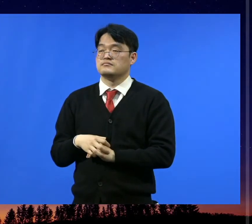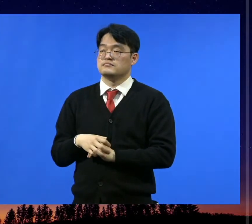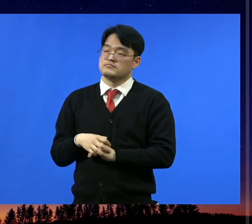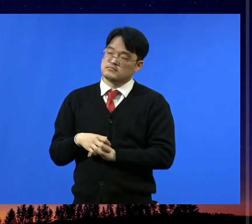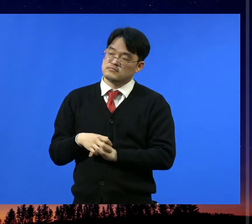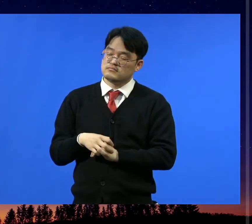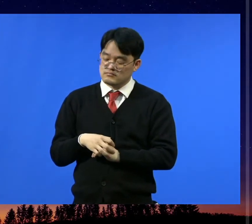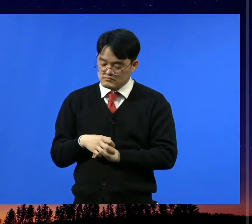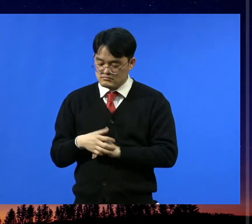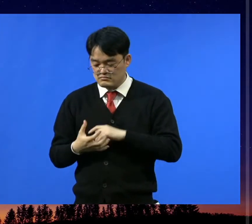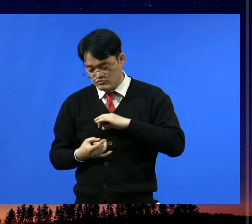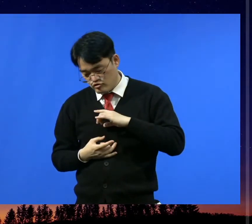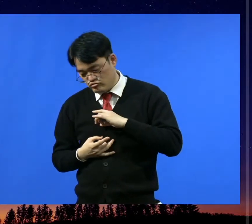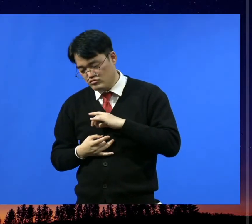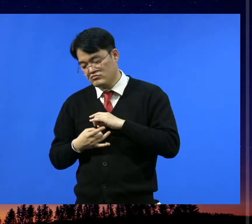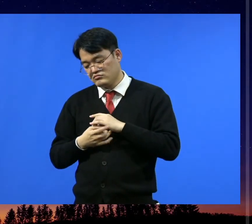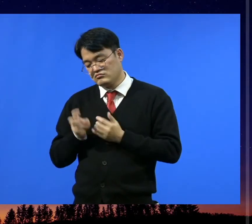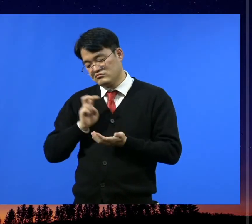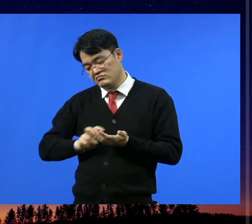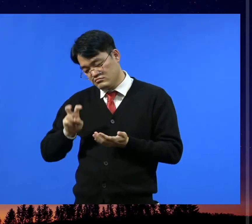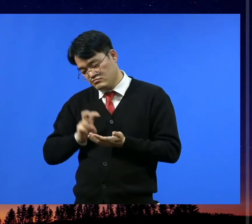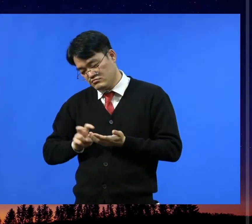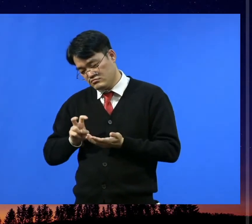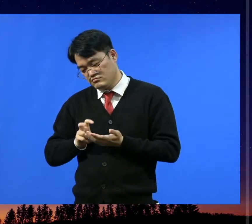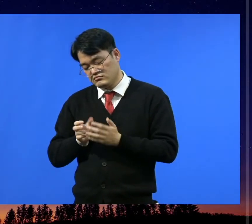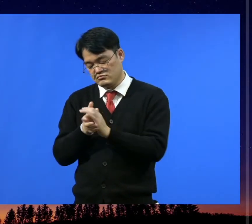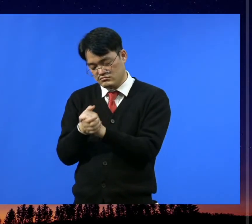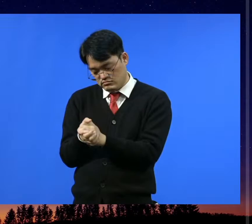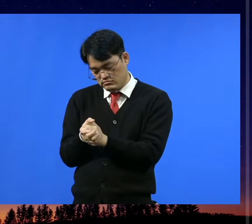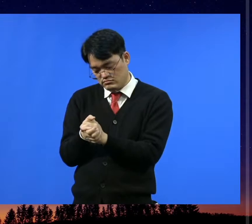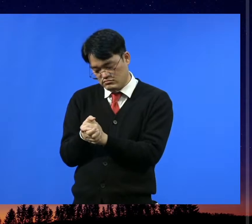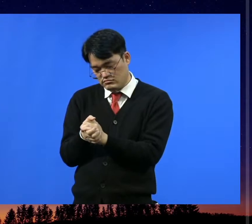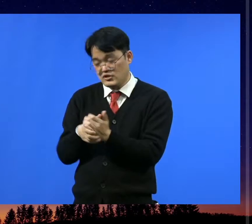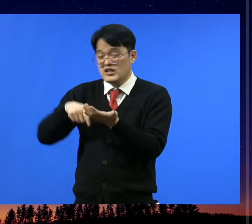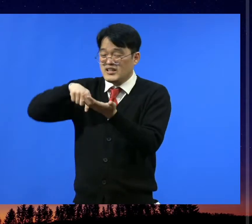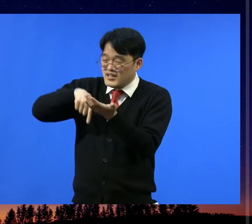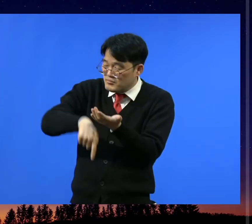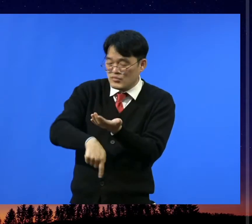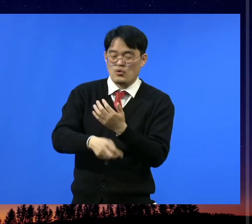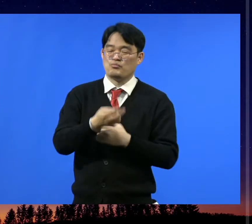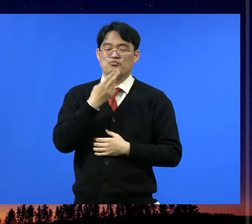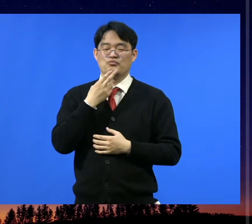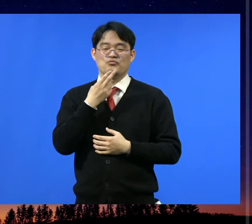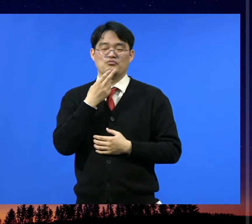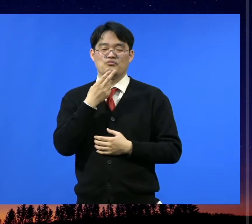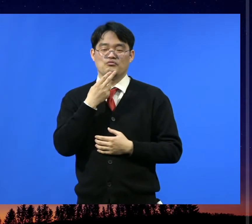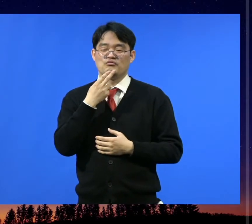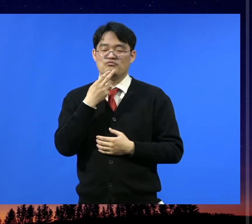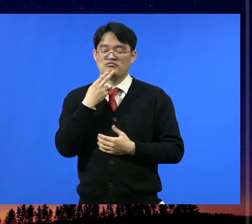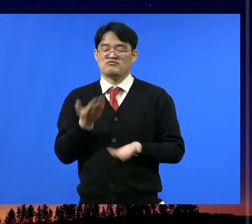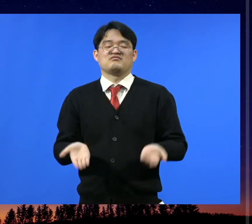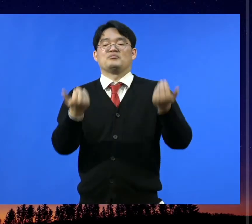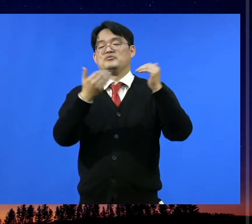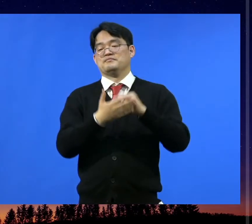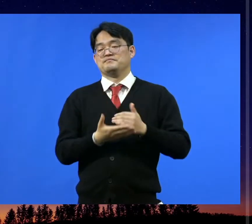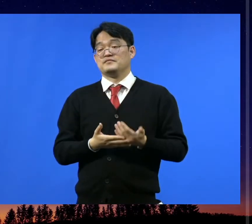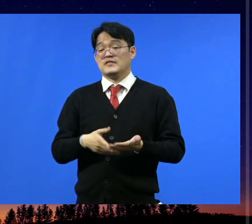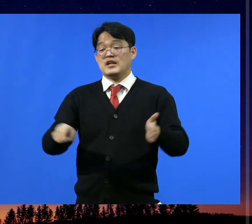되는 거죠. 깊이 들어가지 않는 거예요. 미지근해지는 거고. 여러분 신앙이 형식화되는 게